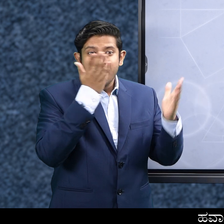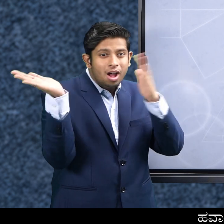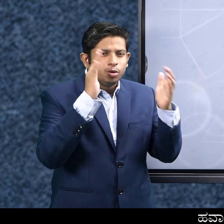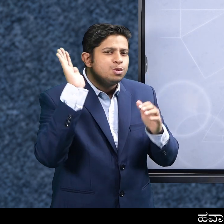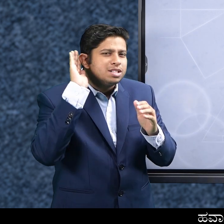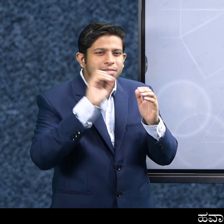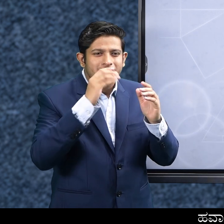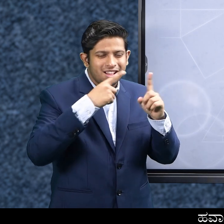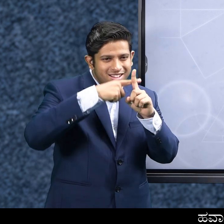ಹವಾಮಾನ ಮುನ್ಸೂಚನೆ.